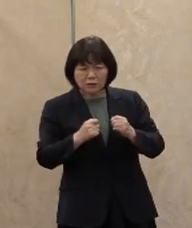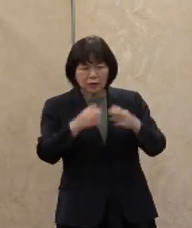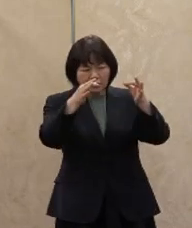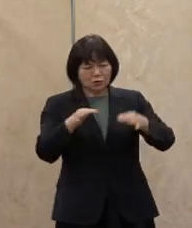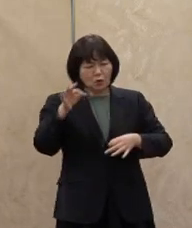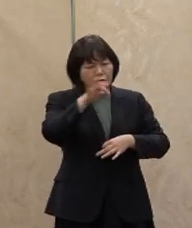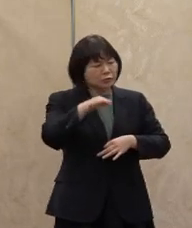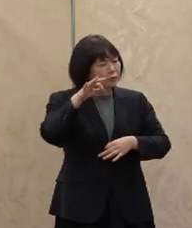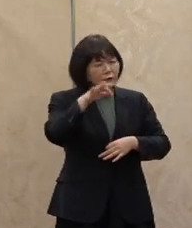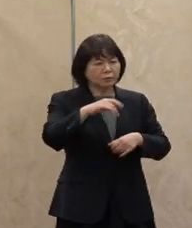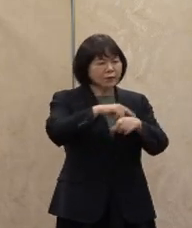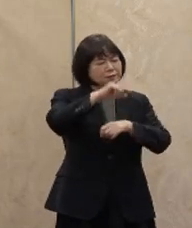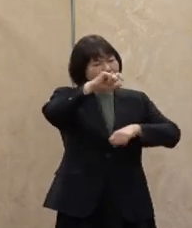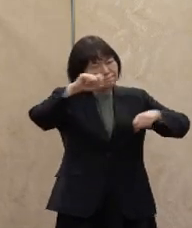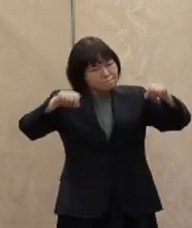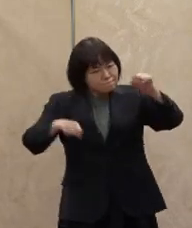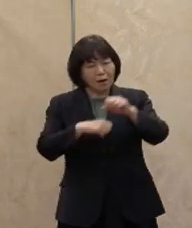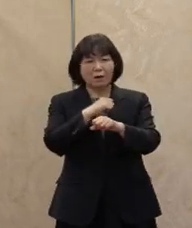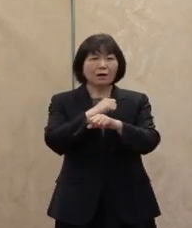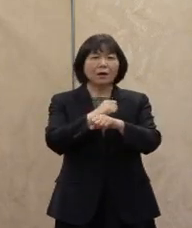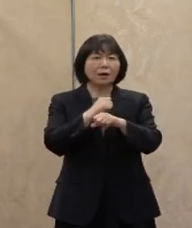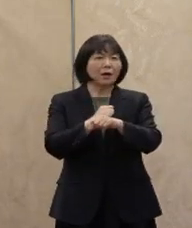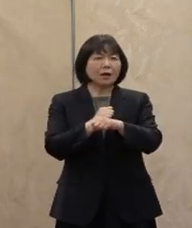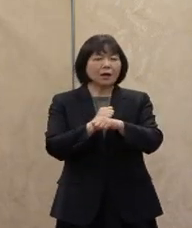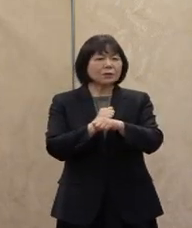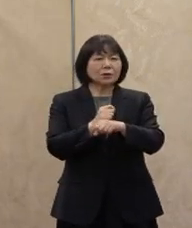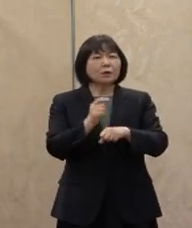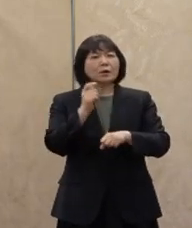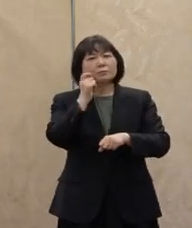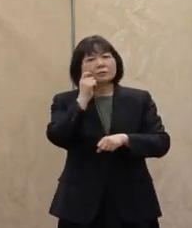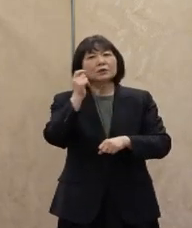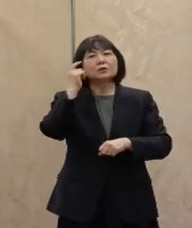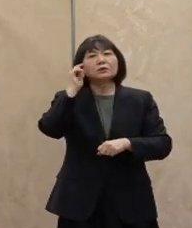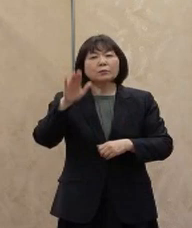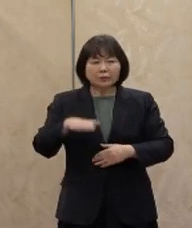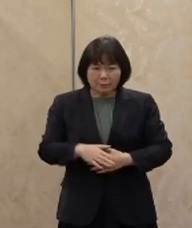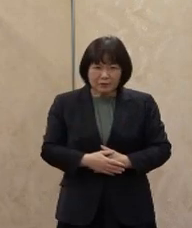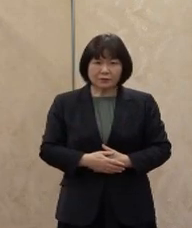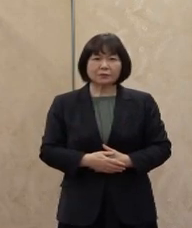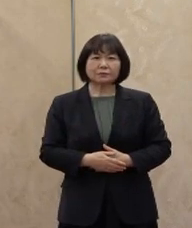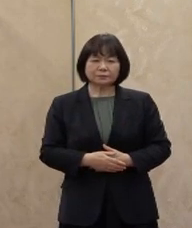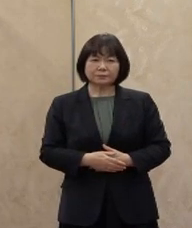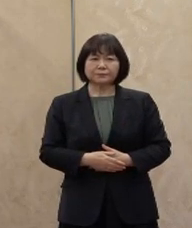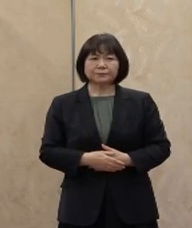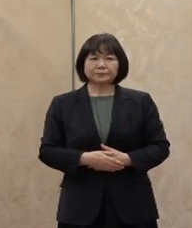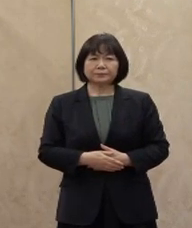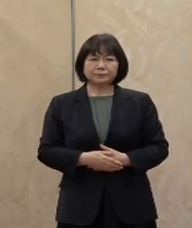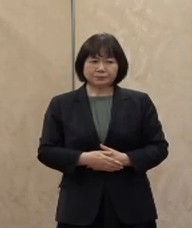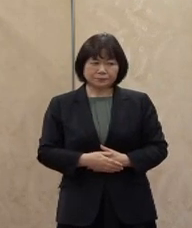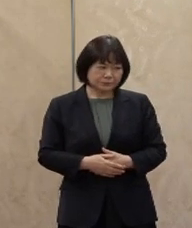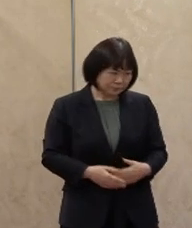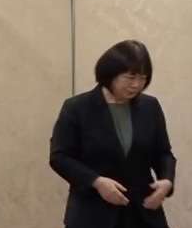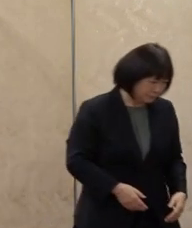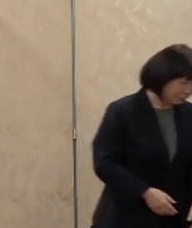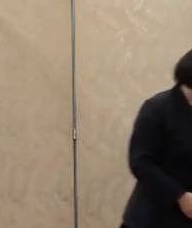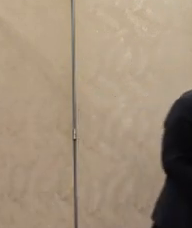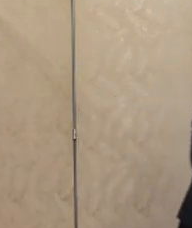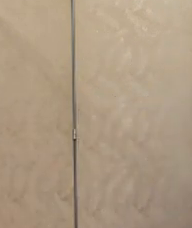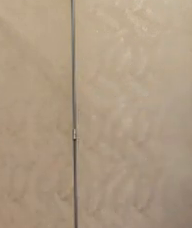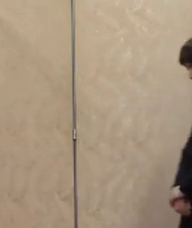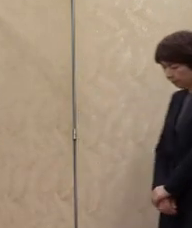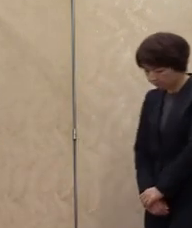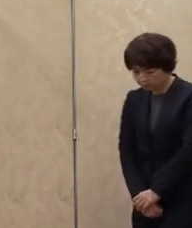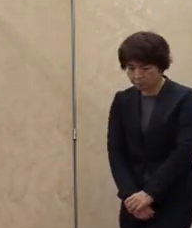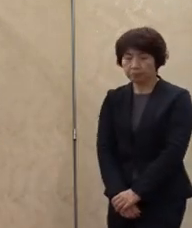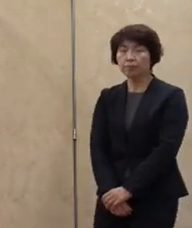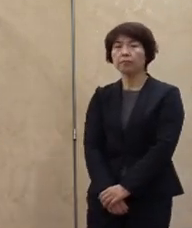込みってなったら、それこそめちゃくちゃ時間かかるので、それは実務的ではないだろうなとは思います。なのでその基準を作るぐらいま